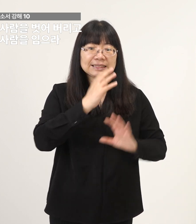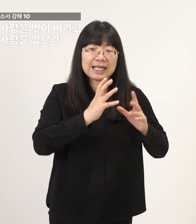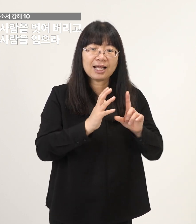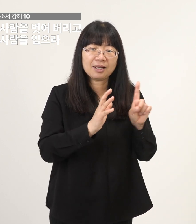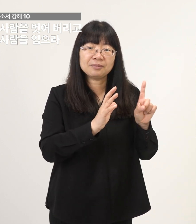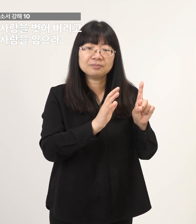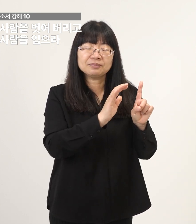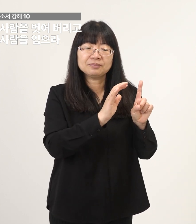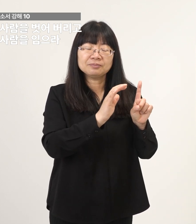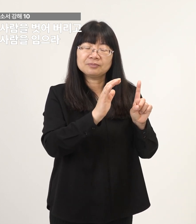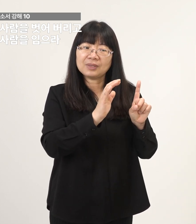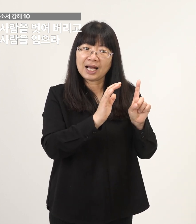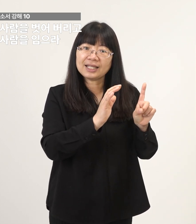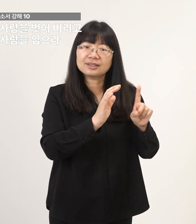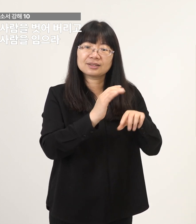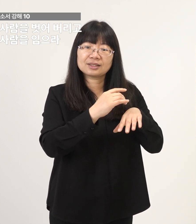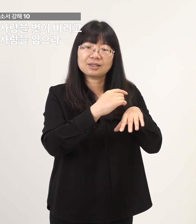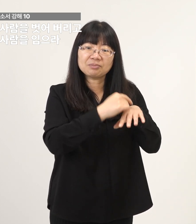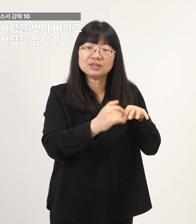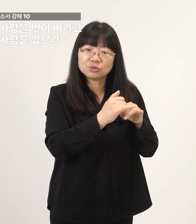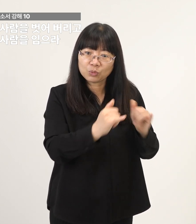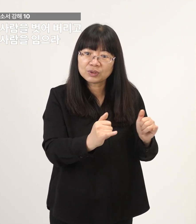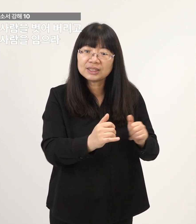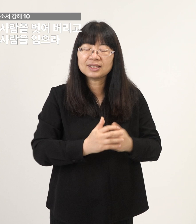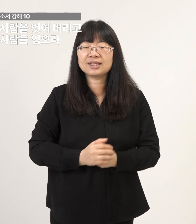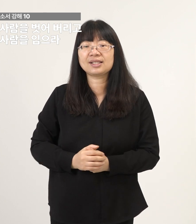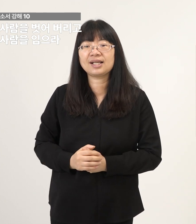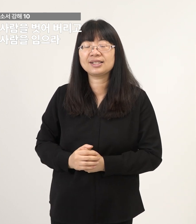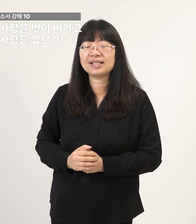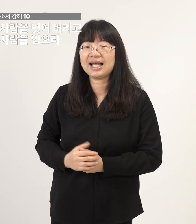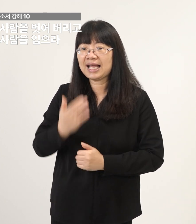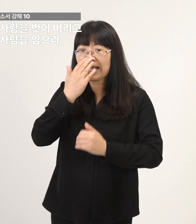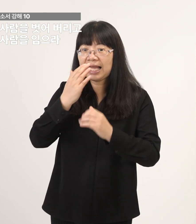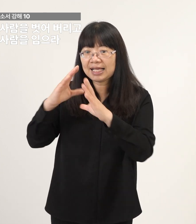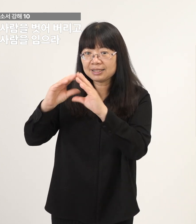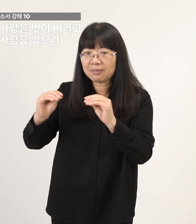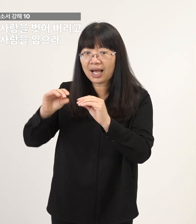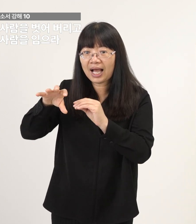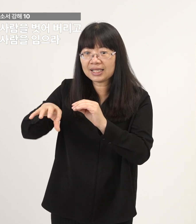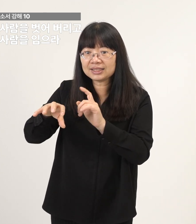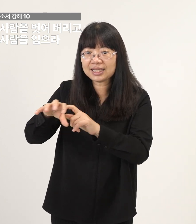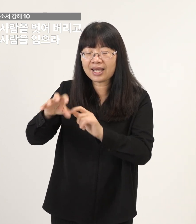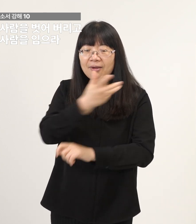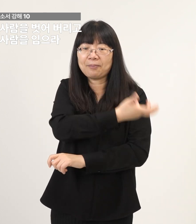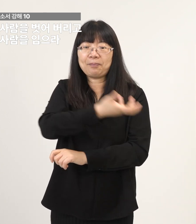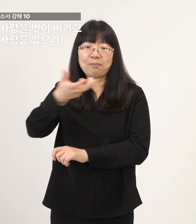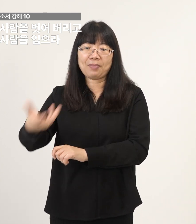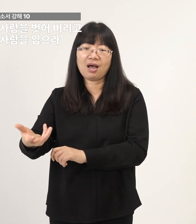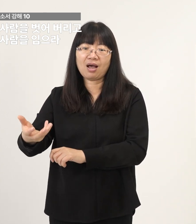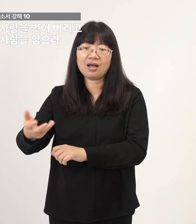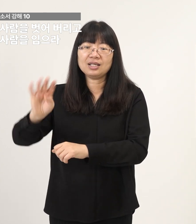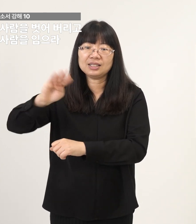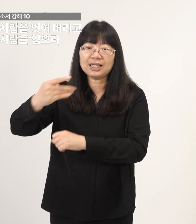땅에 들어가서 400년 가까이 4대를 살면 어떻게 변하겠습니까?